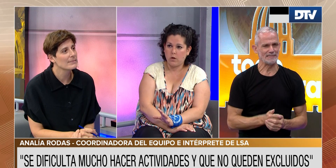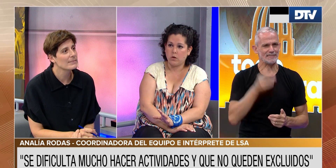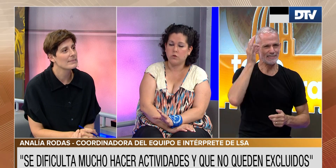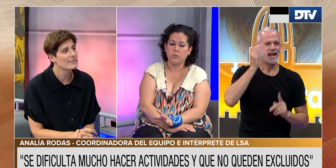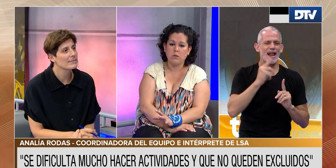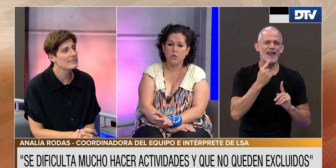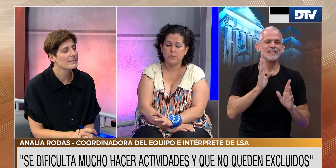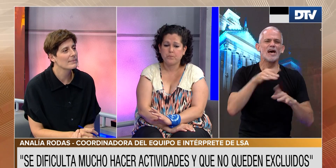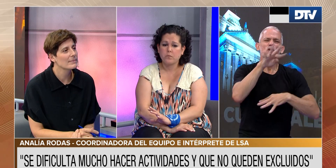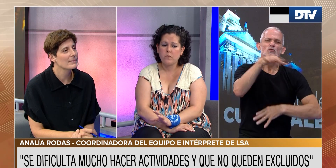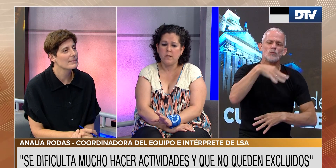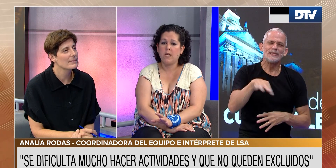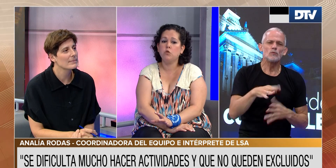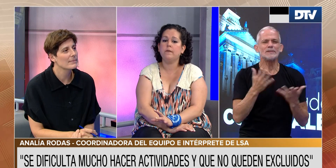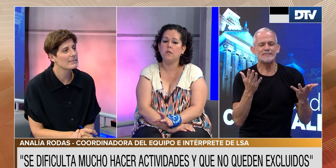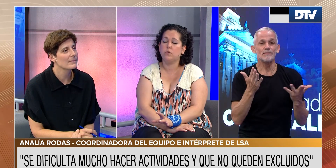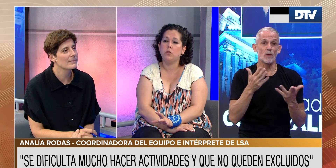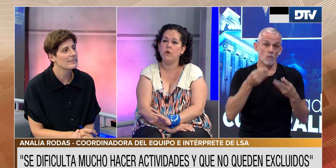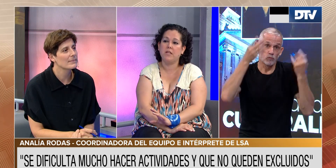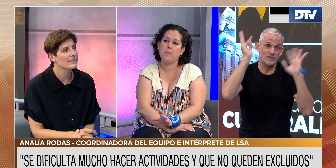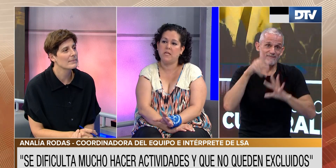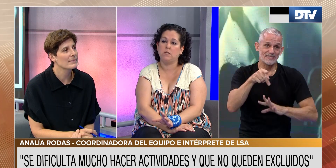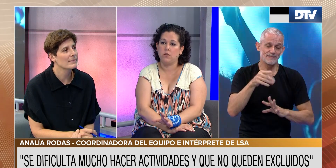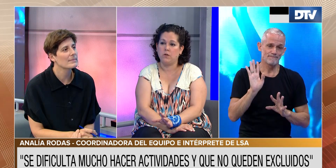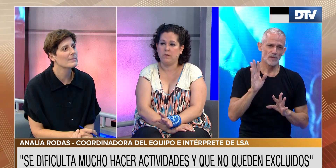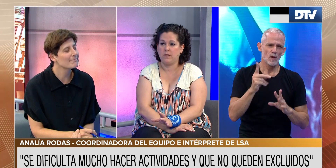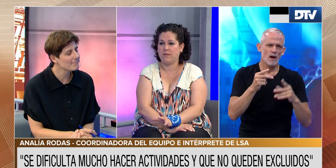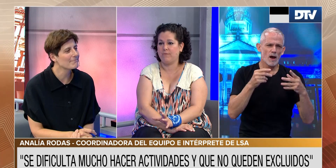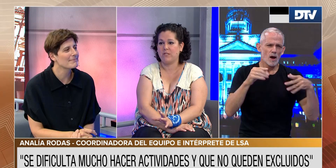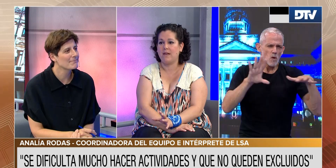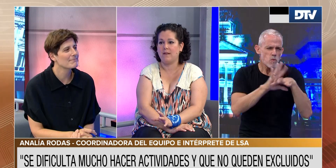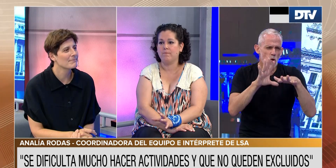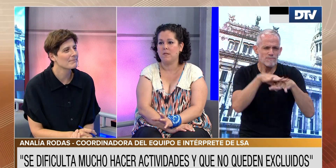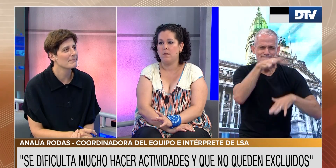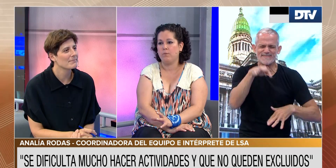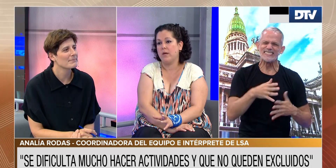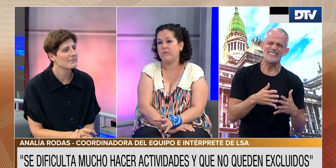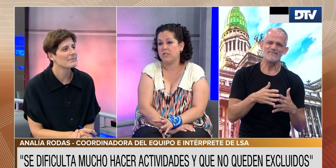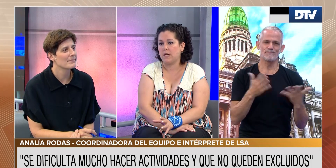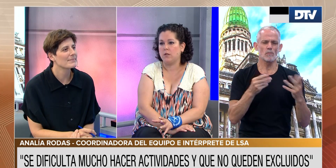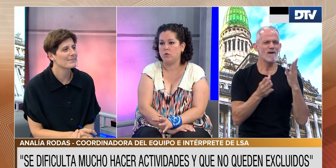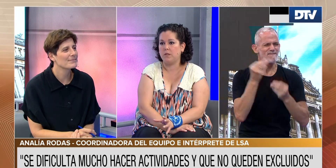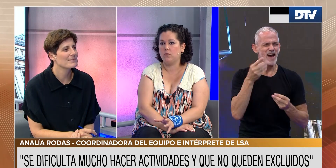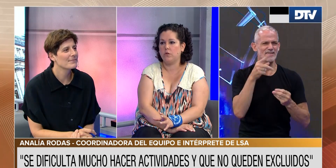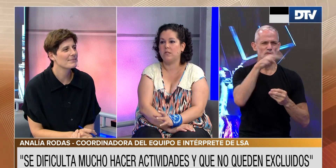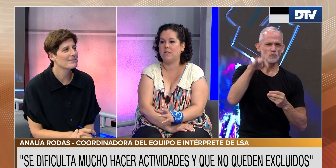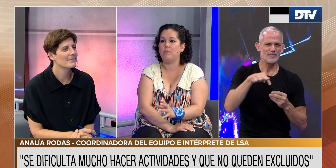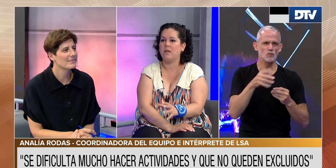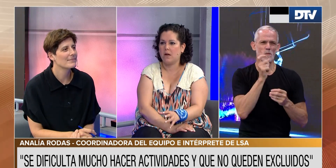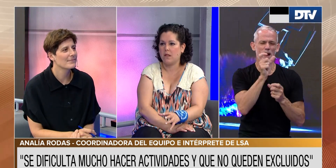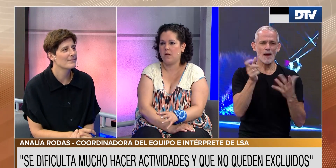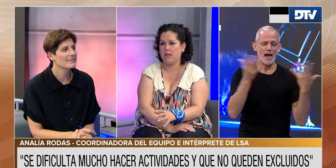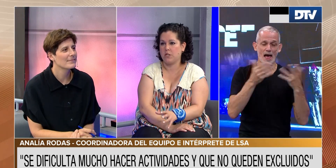por un lado, con los subtítulos, es que muchas veces los subtítulos no tienen precisión. O sea, puede fallar el subtítulo, entonces